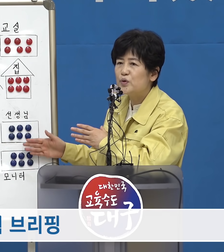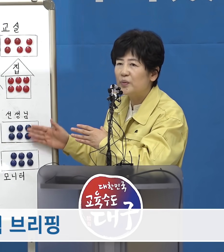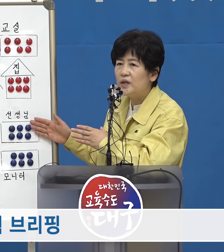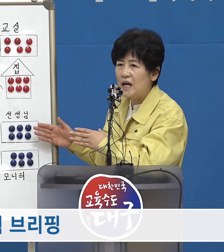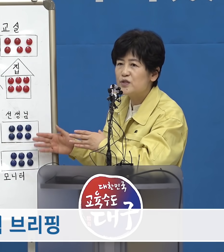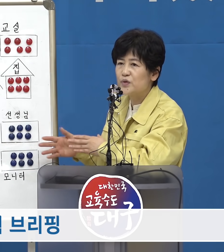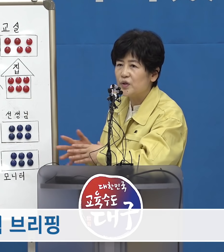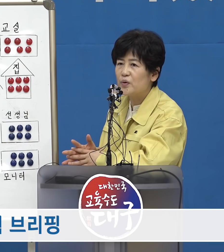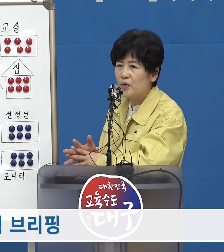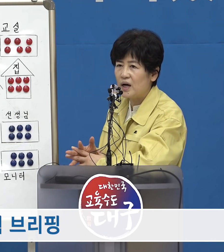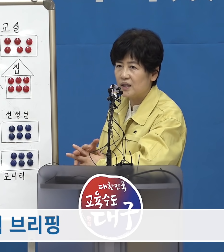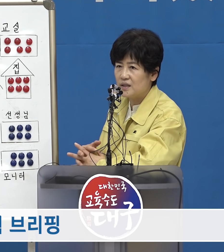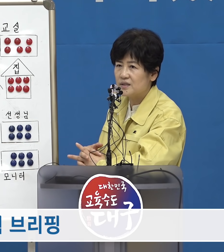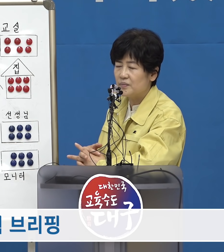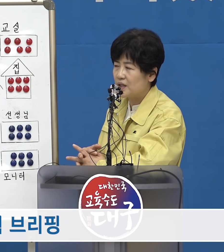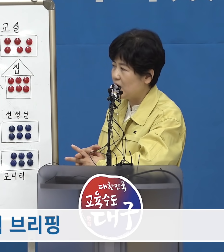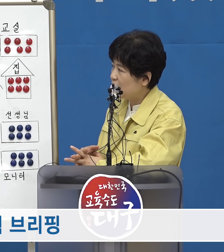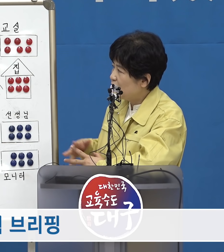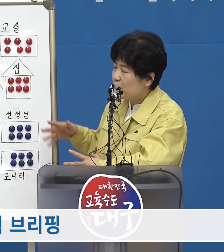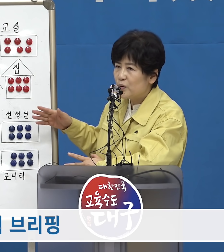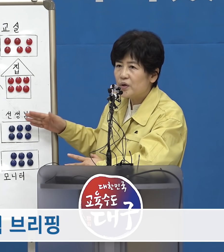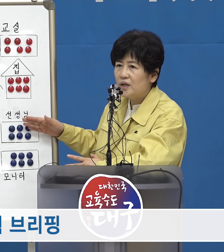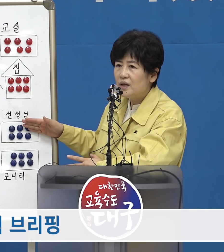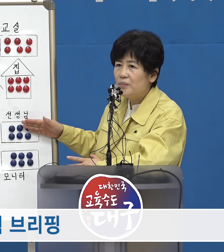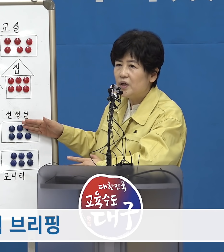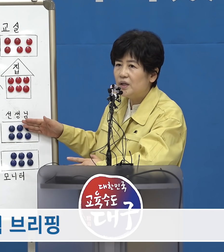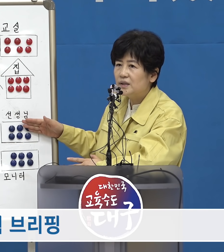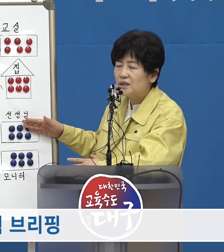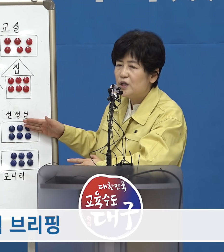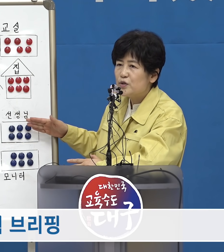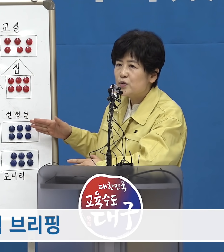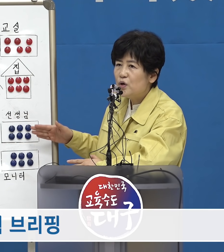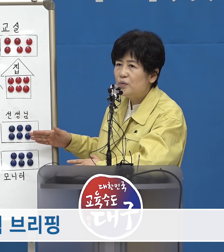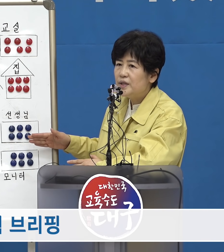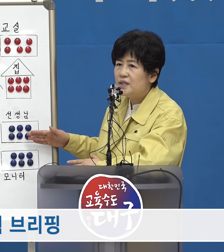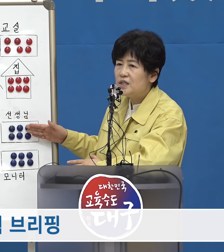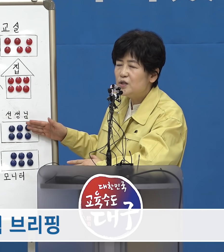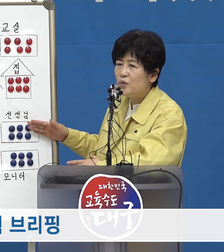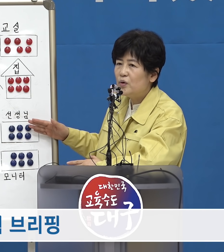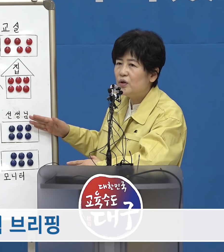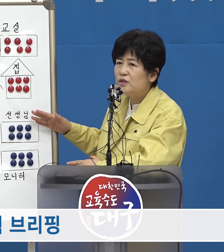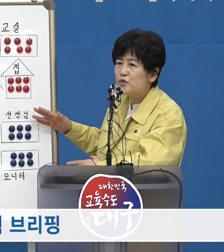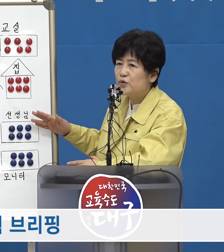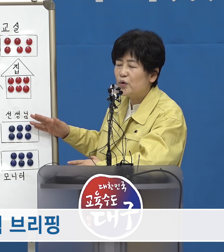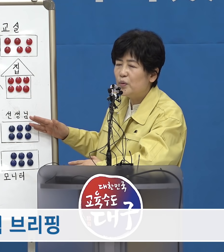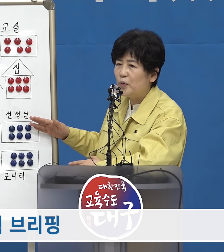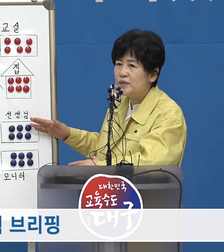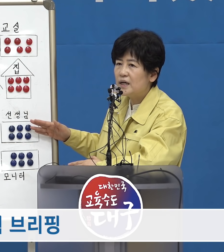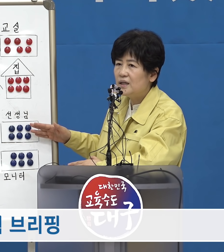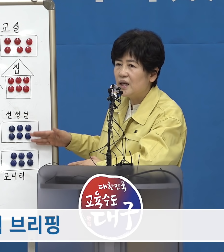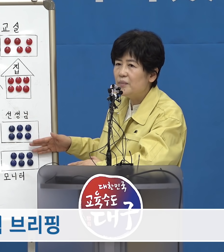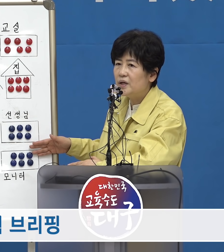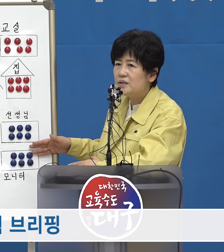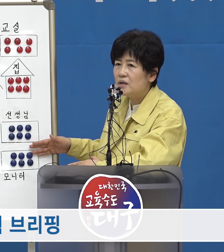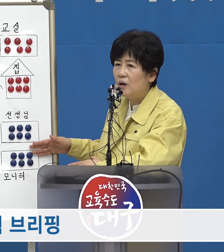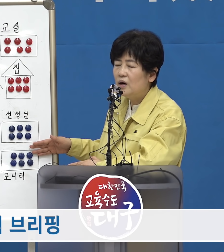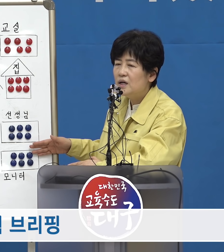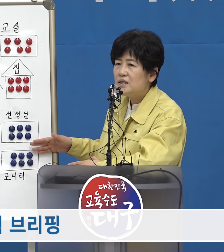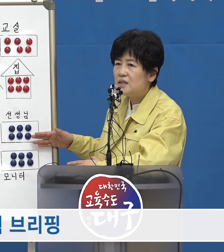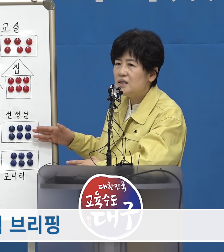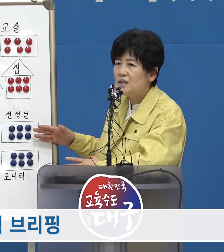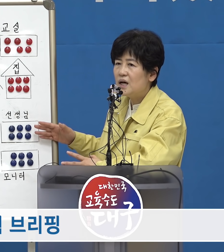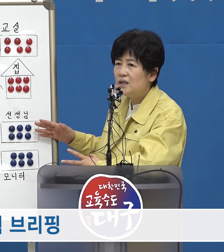직접 수업을 할 수 있도록 하게 있습니다. 이렇게 되면 수업의 질도 어느 정도 보장이